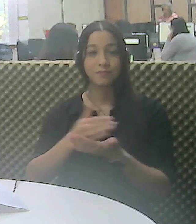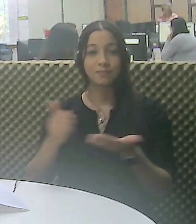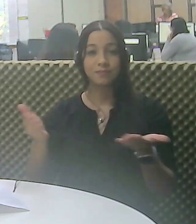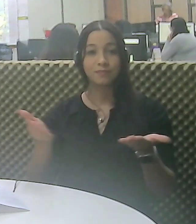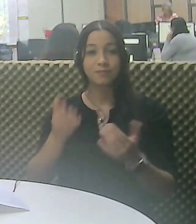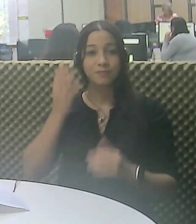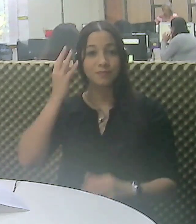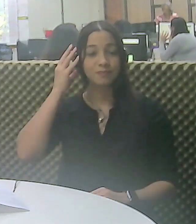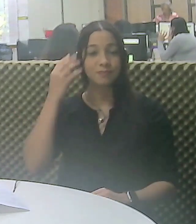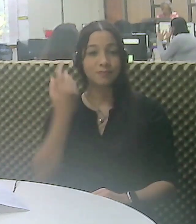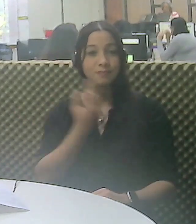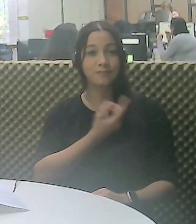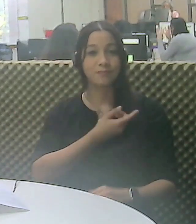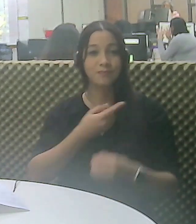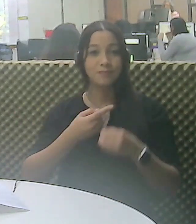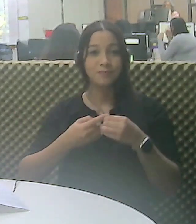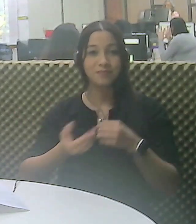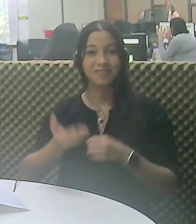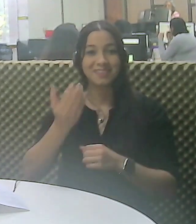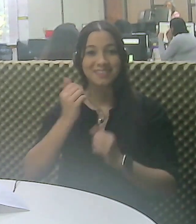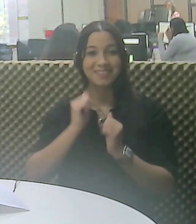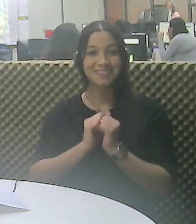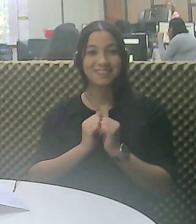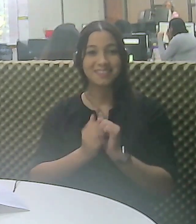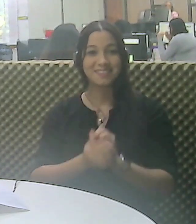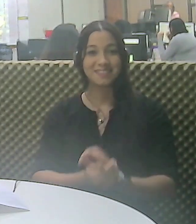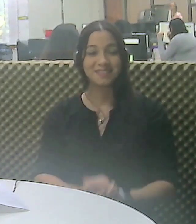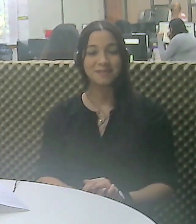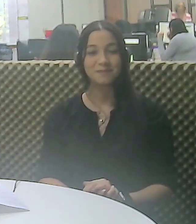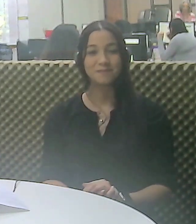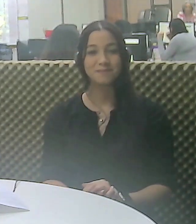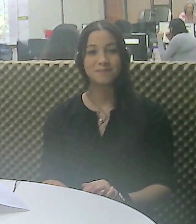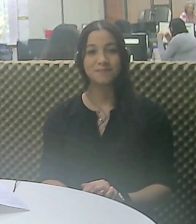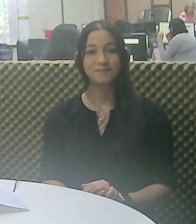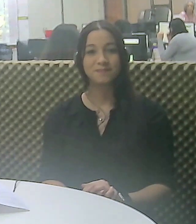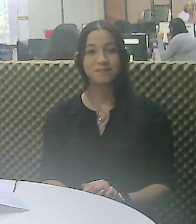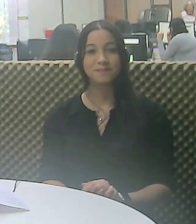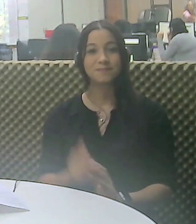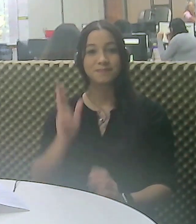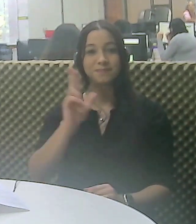partir de agora na Rádio Nossa Cidade. Vem com a gente!